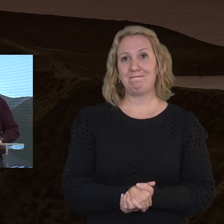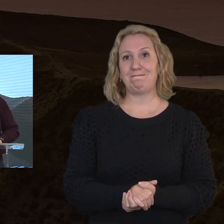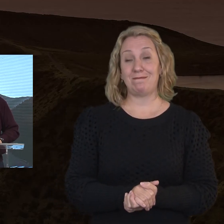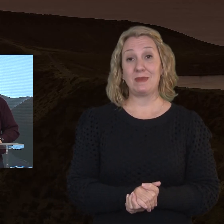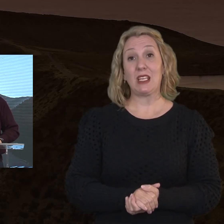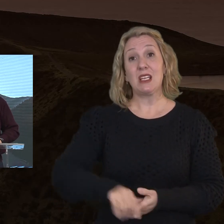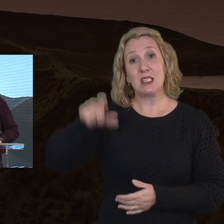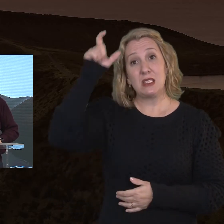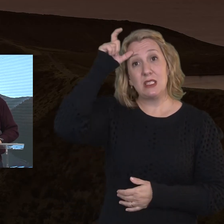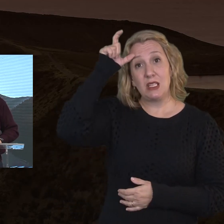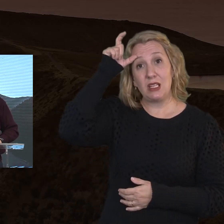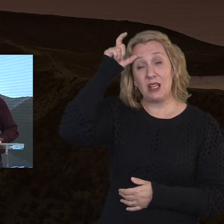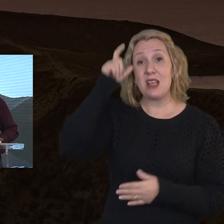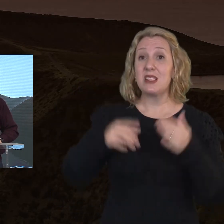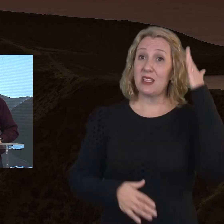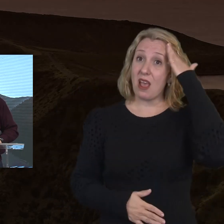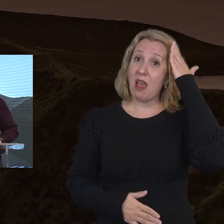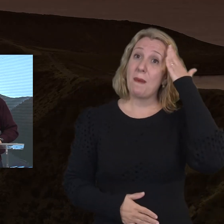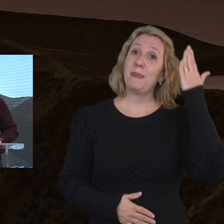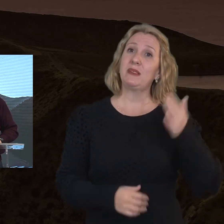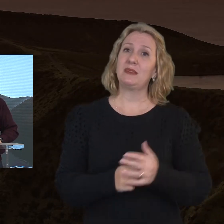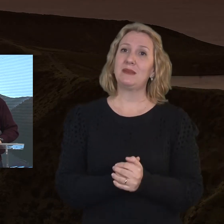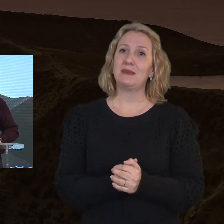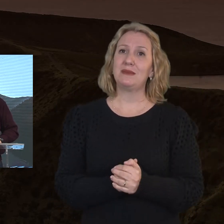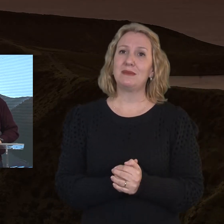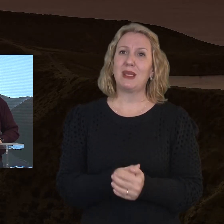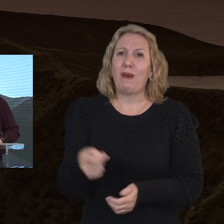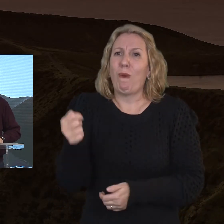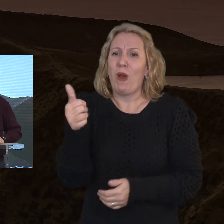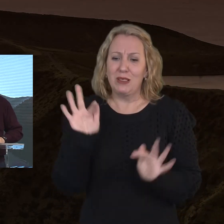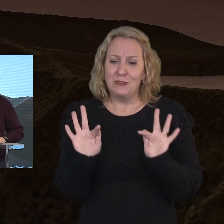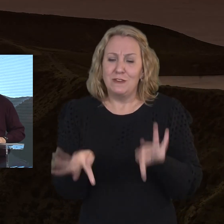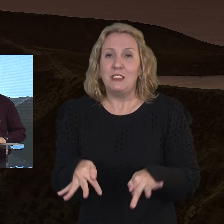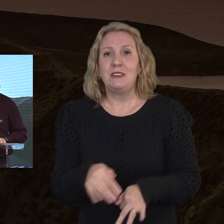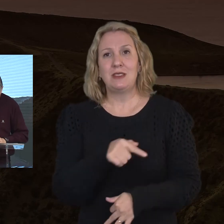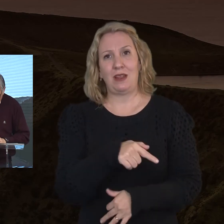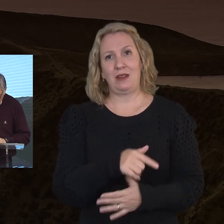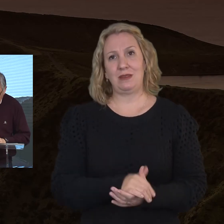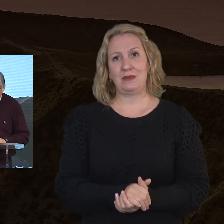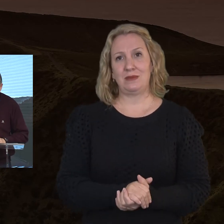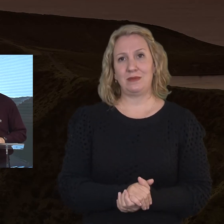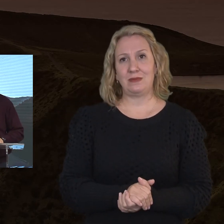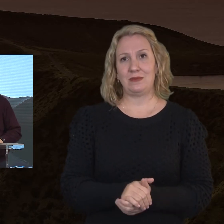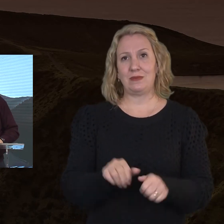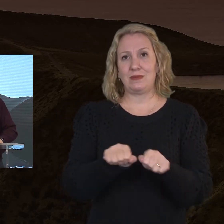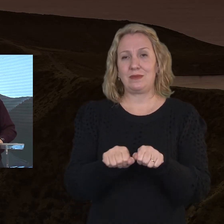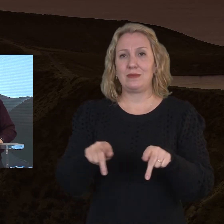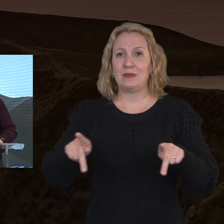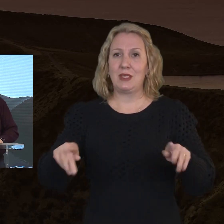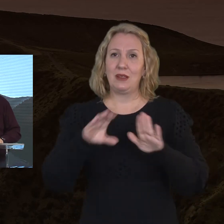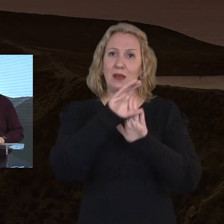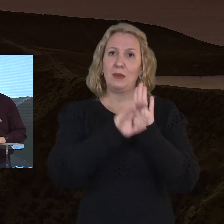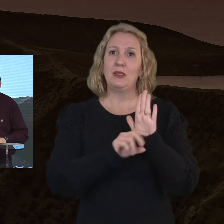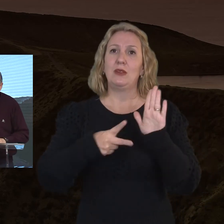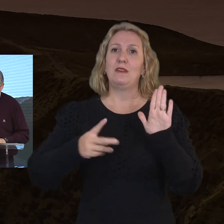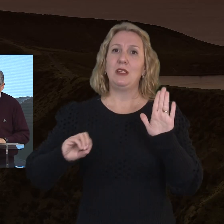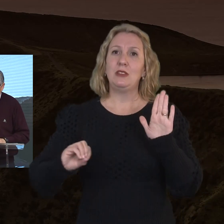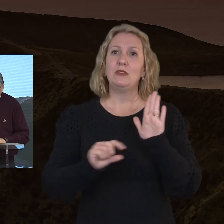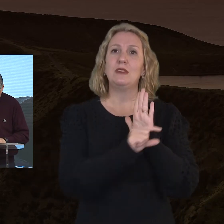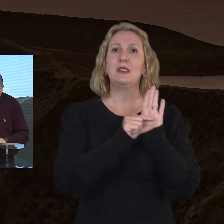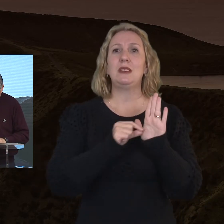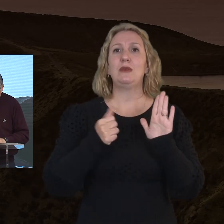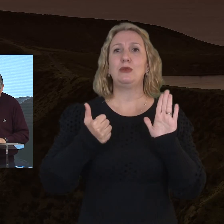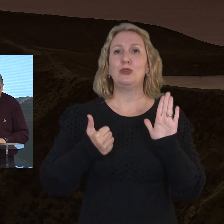se cumprir para ele ele tem um pouco tempo ele não quer ele quer adiar esse é o máximo possível então vamos lá em apocalipse 20 versículos 1 a